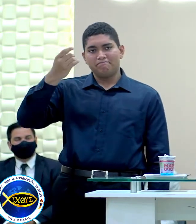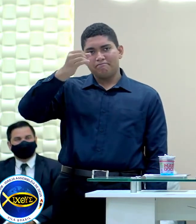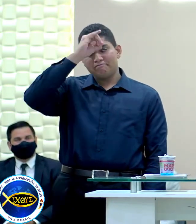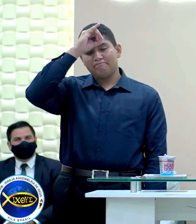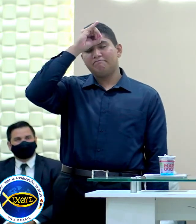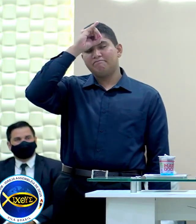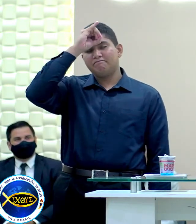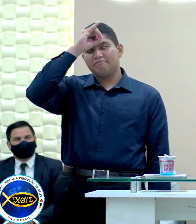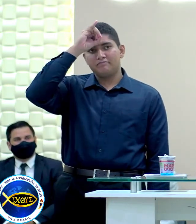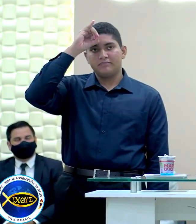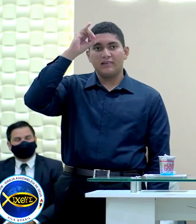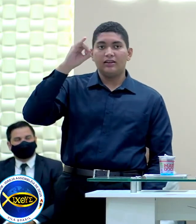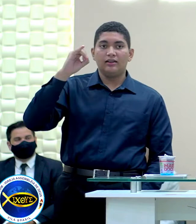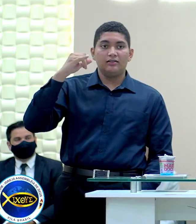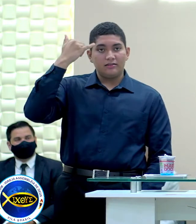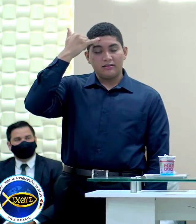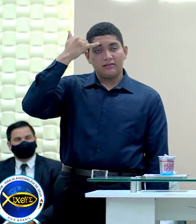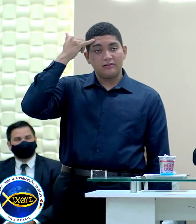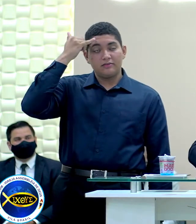Aleluia,